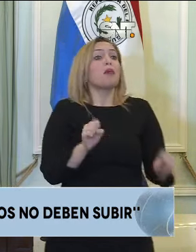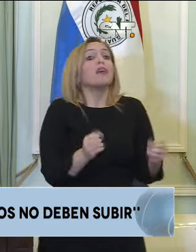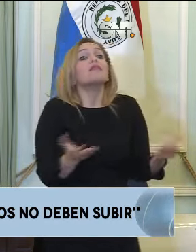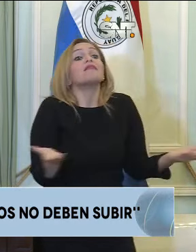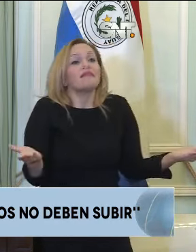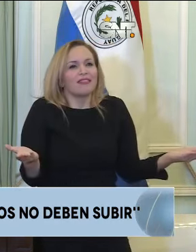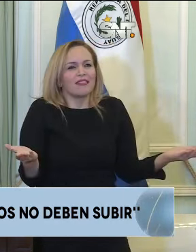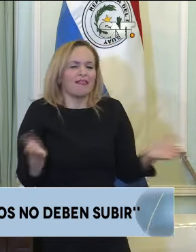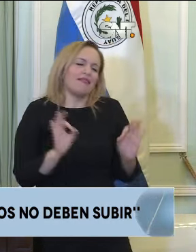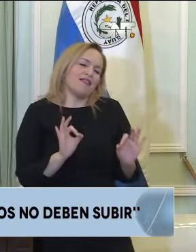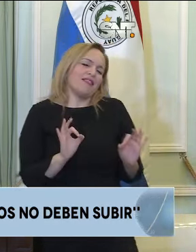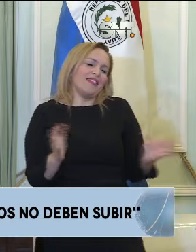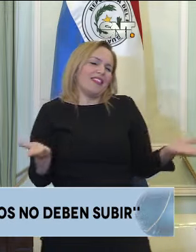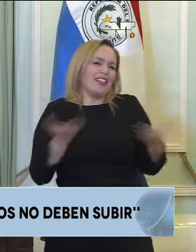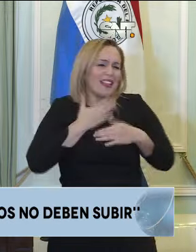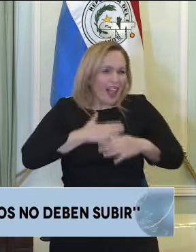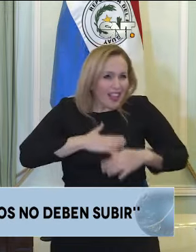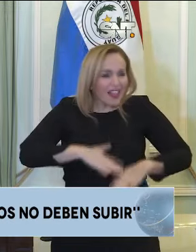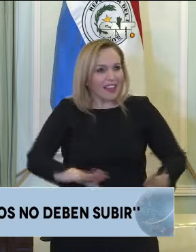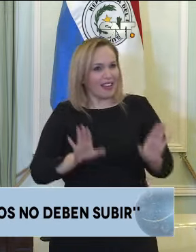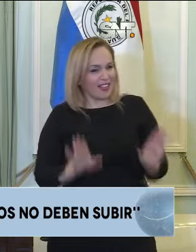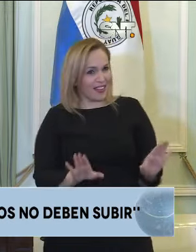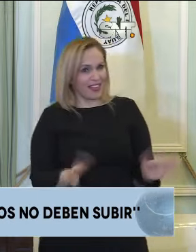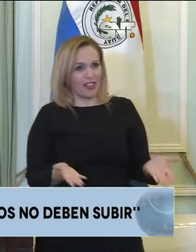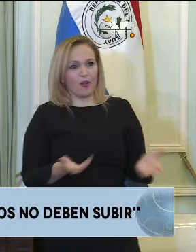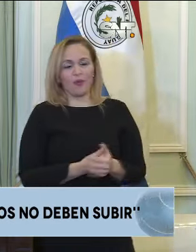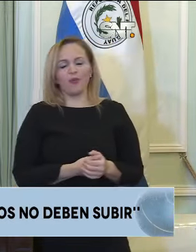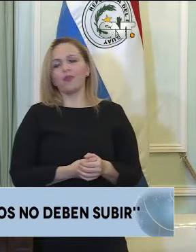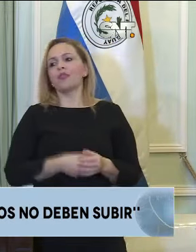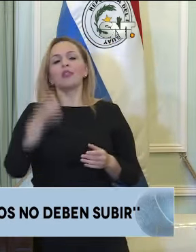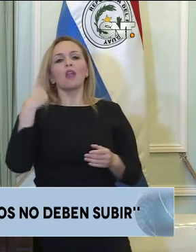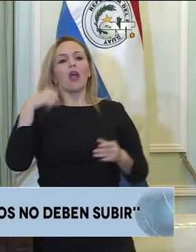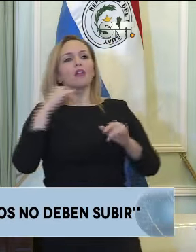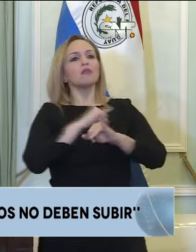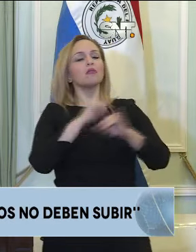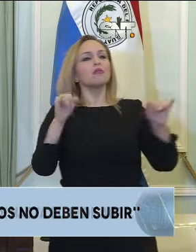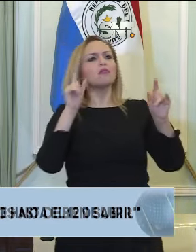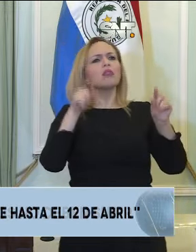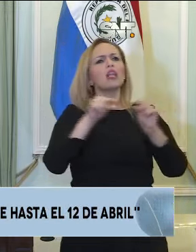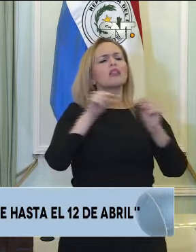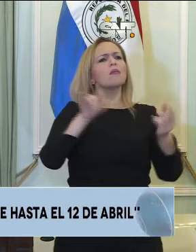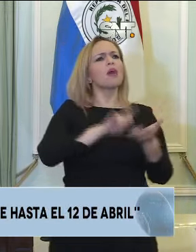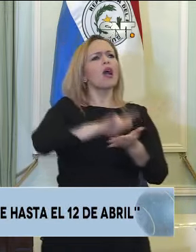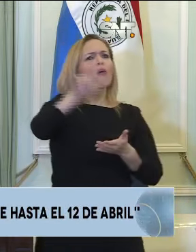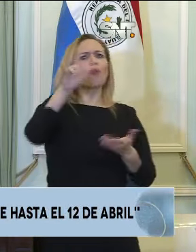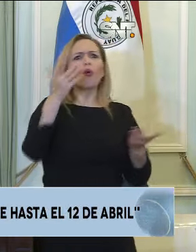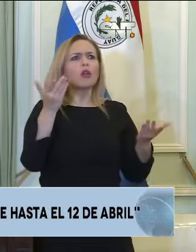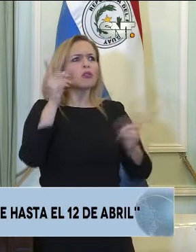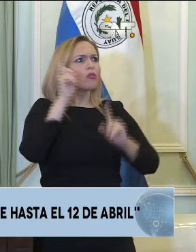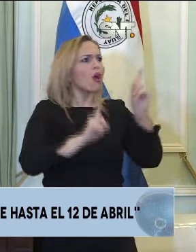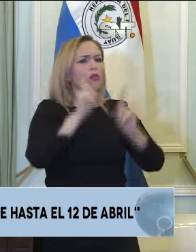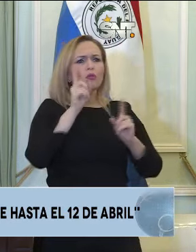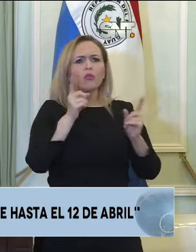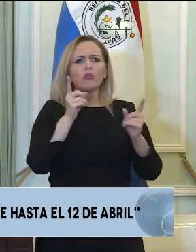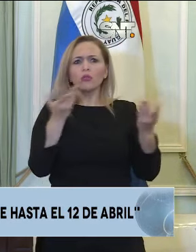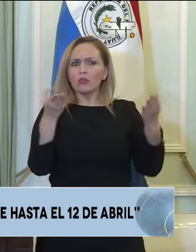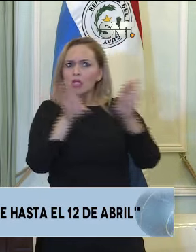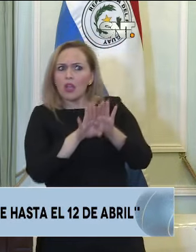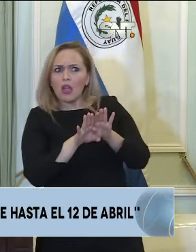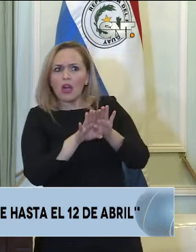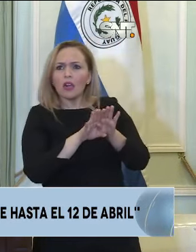Por último, de mi parte, ya ayer la DINAC anunciaba el cierre del aeropuerto. Quedaban algunos vuelos pendientes, tengo entendido, ministra.